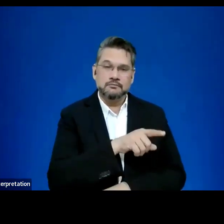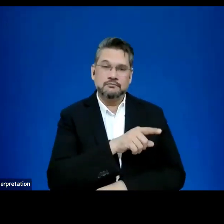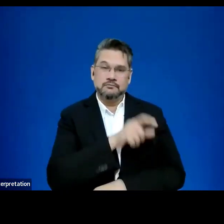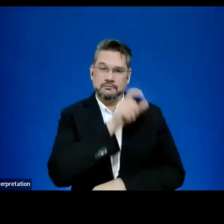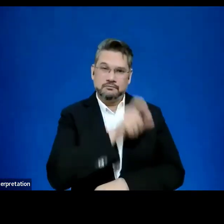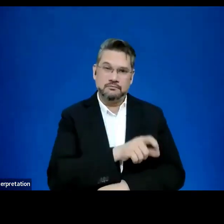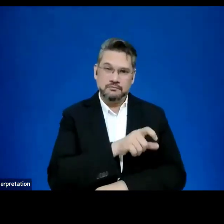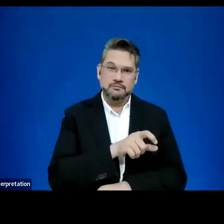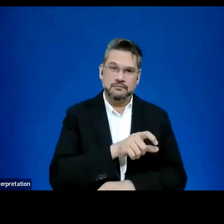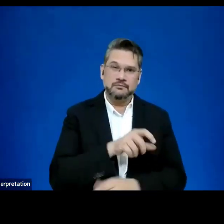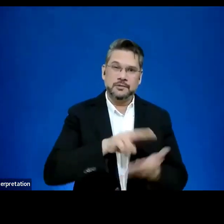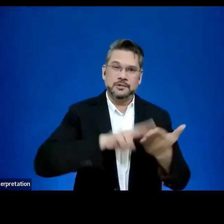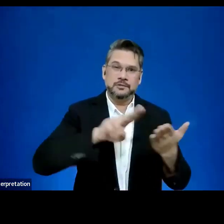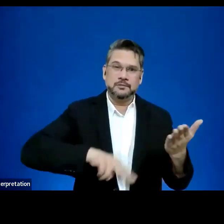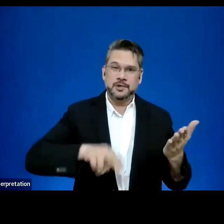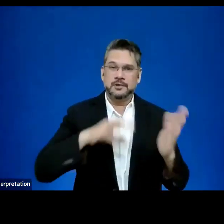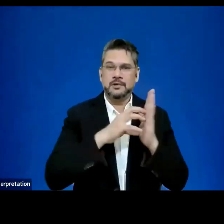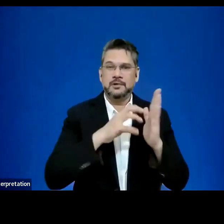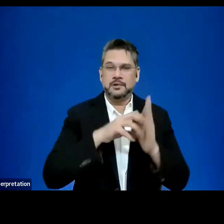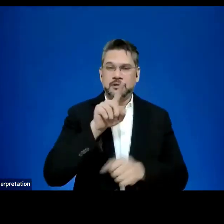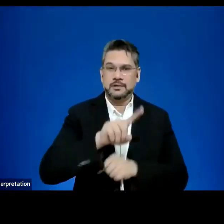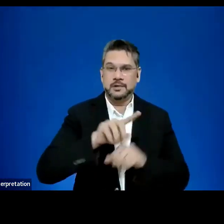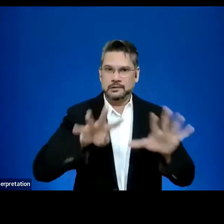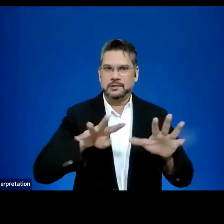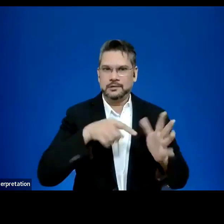他为他们发声。